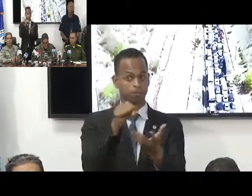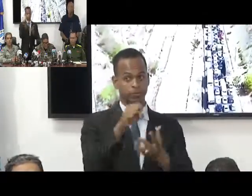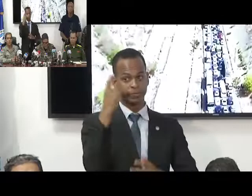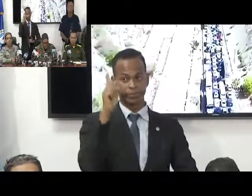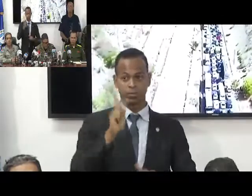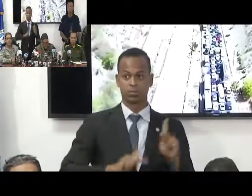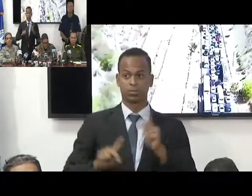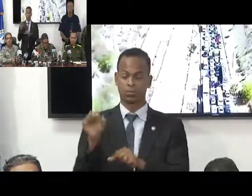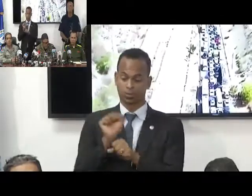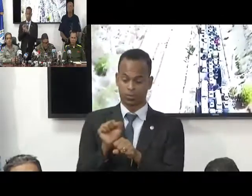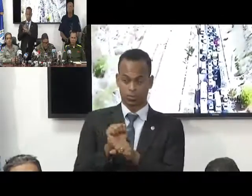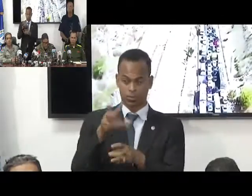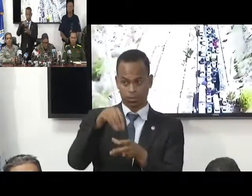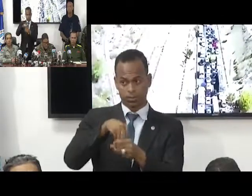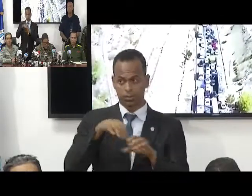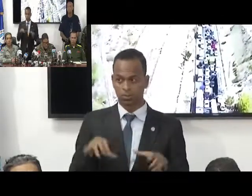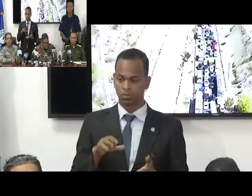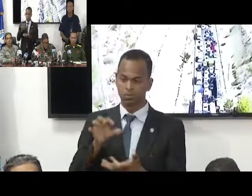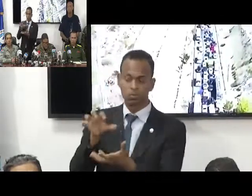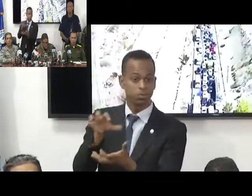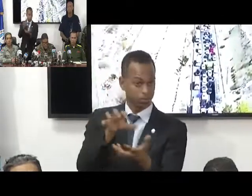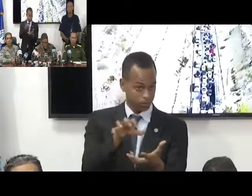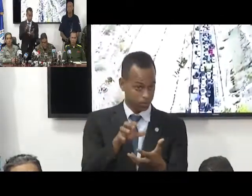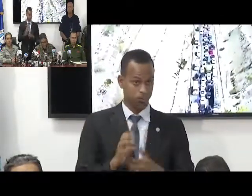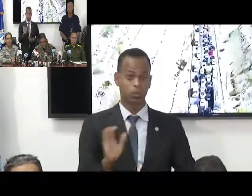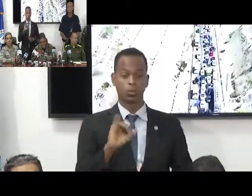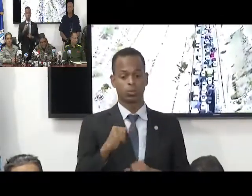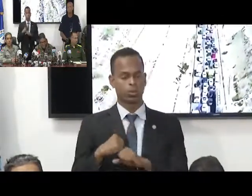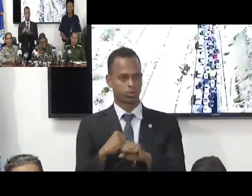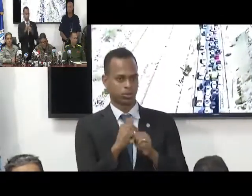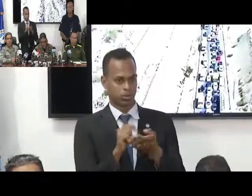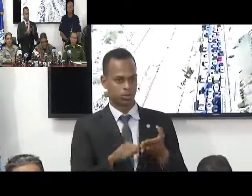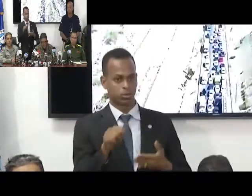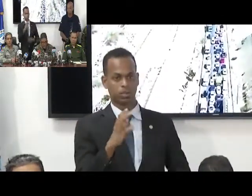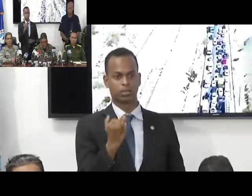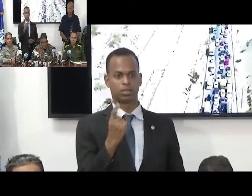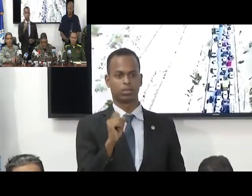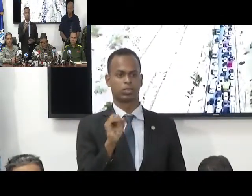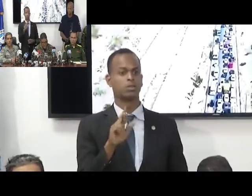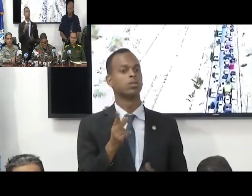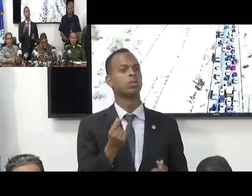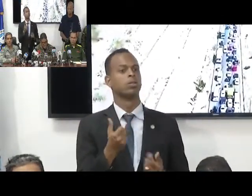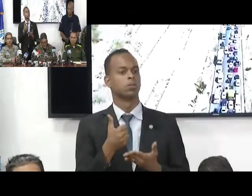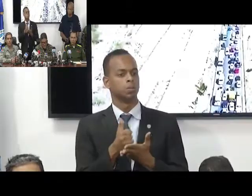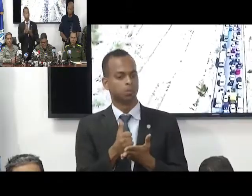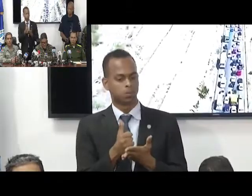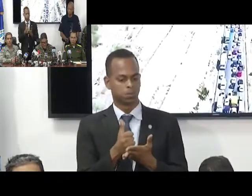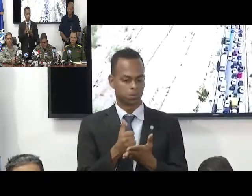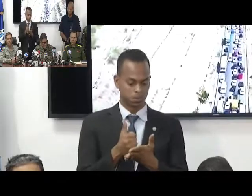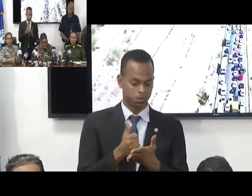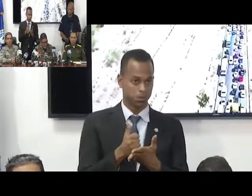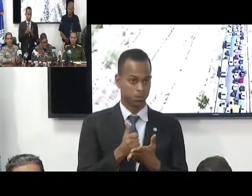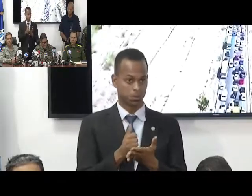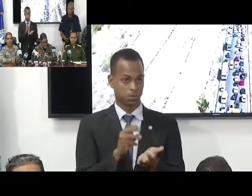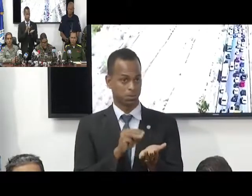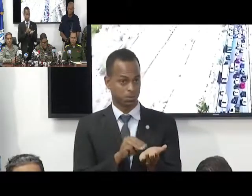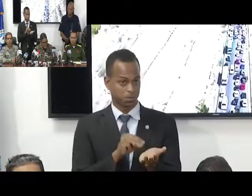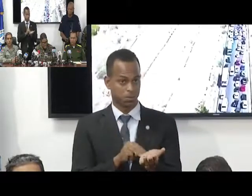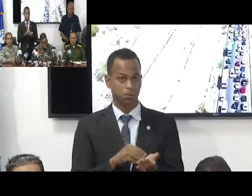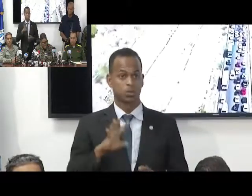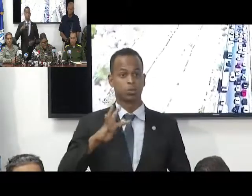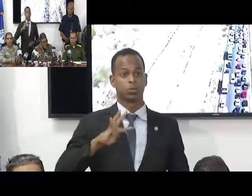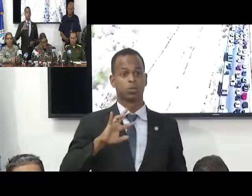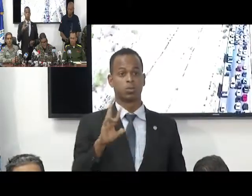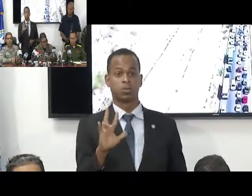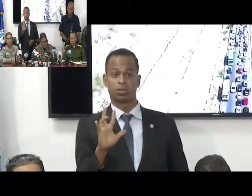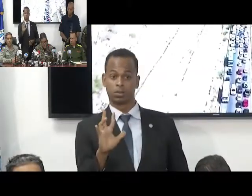el personal que elaboró en el operativo. El Cuerpo Especializado de Seguridad Turística, SESTUR, ofreció asistencia médica a